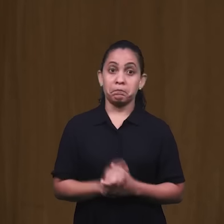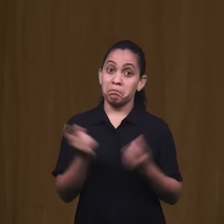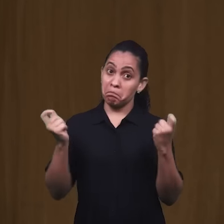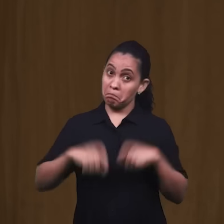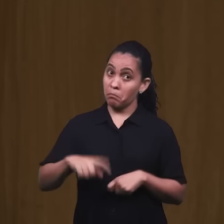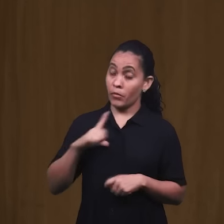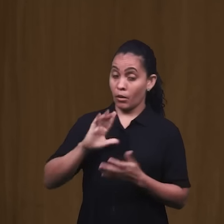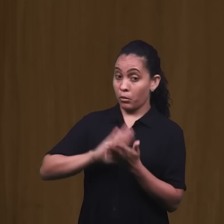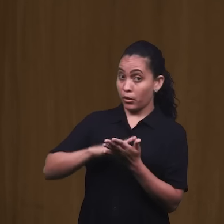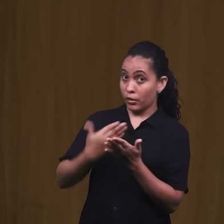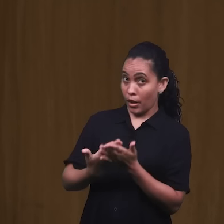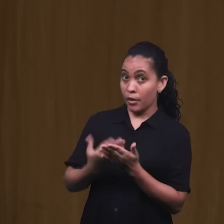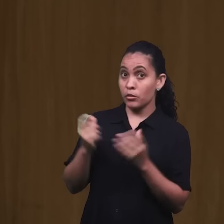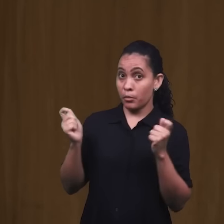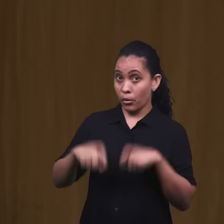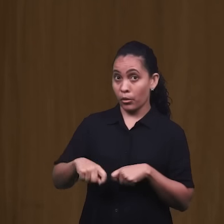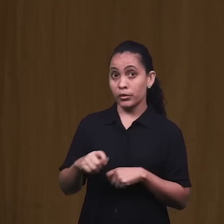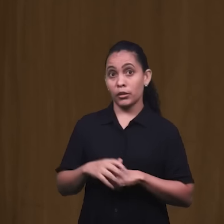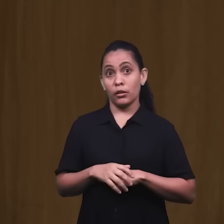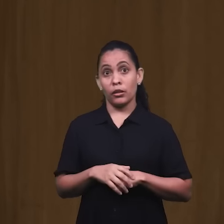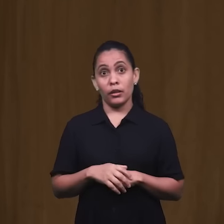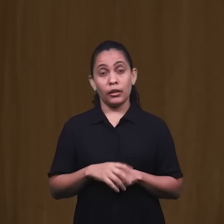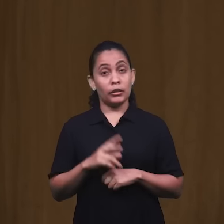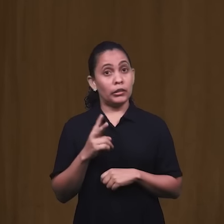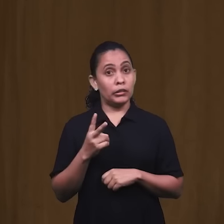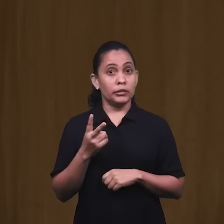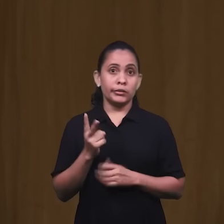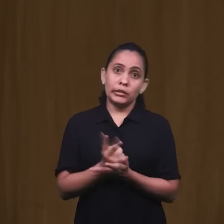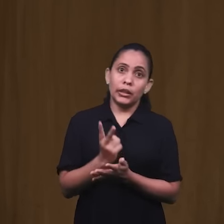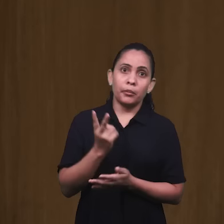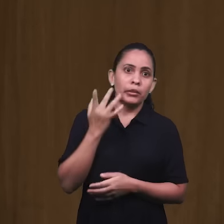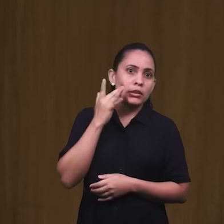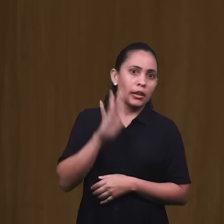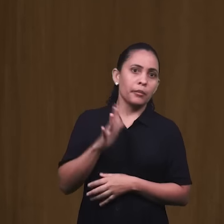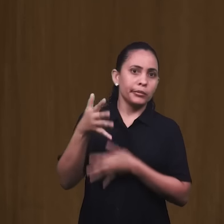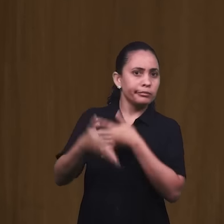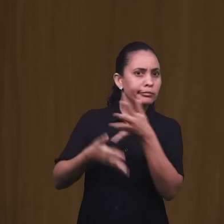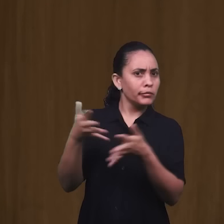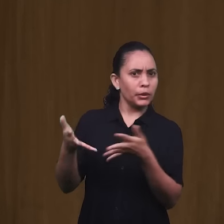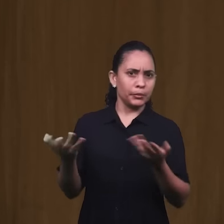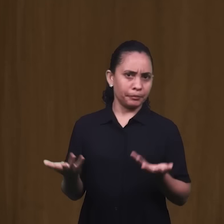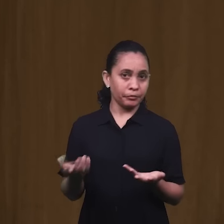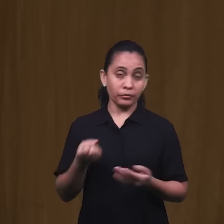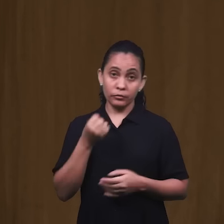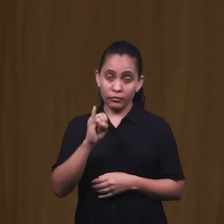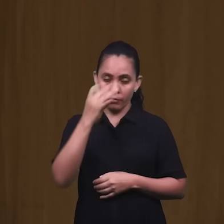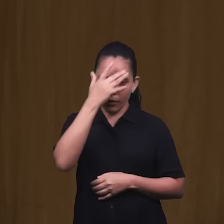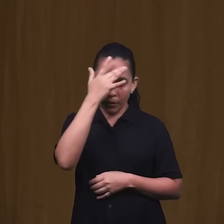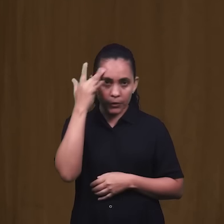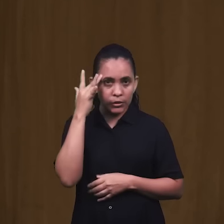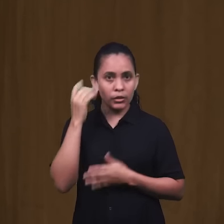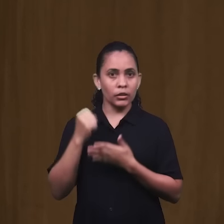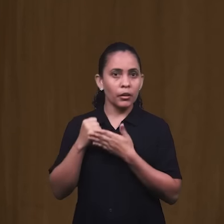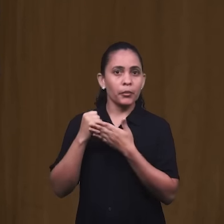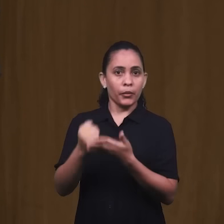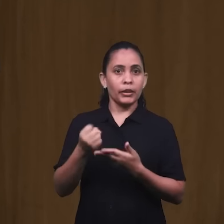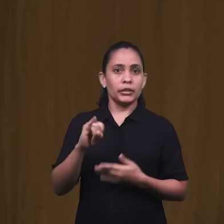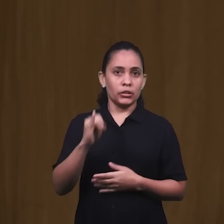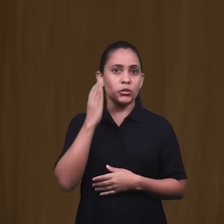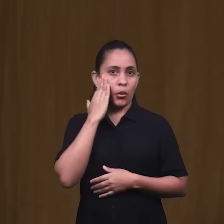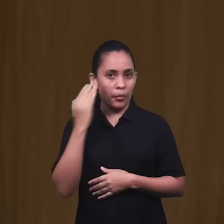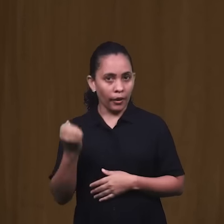pode ter ali o intérprete na tela, mas nem sempre o surdo sabe Libras. Então, se a pessoa que está dando assistência